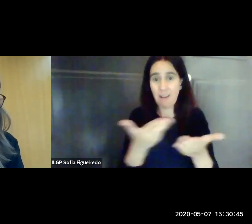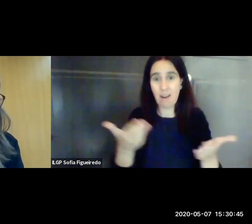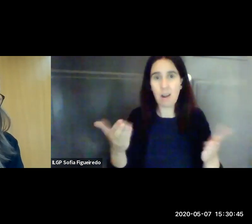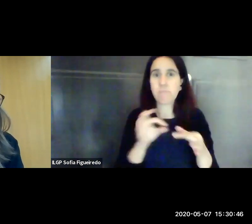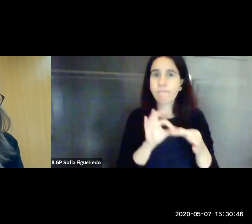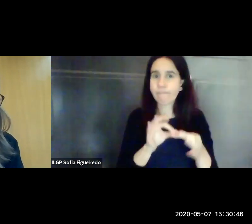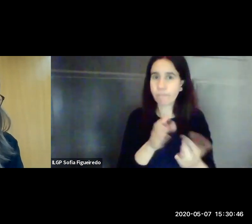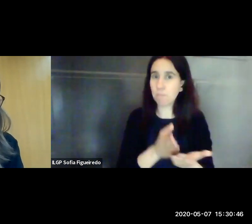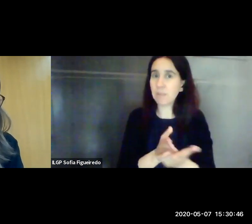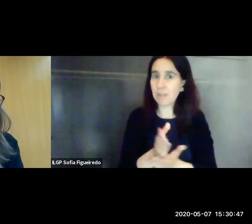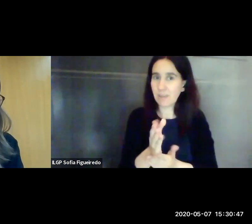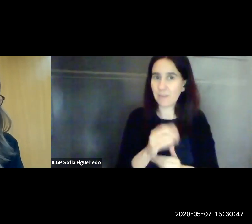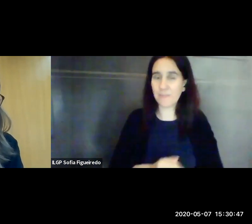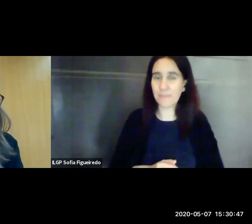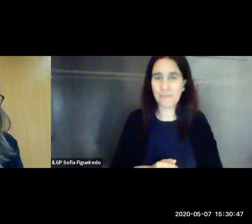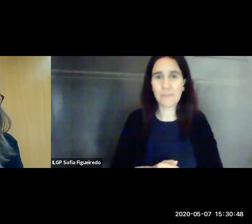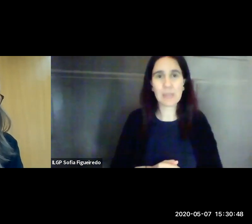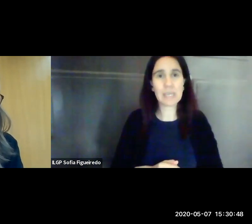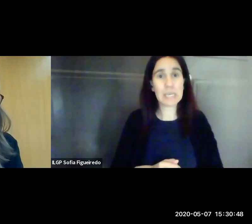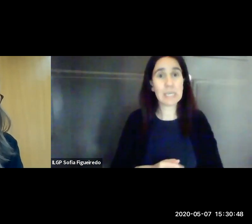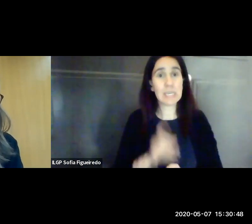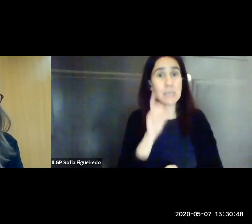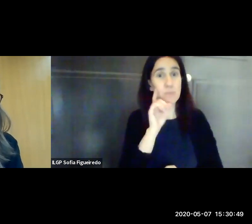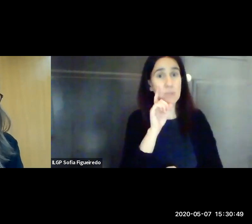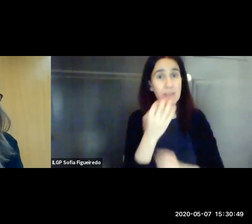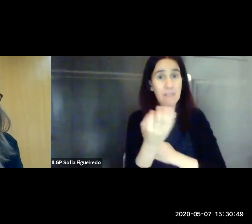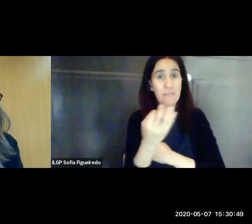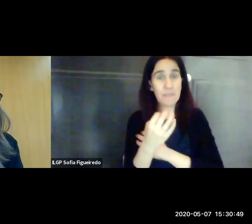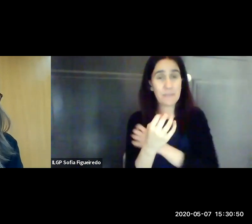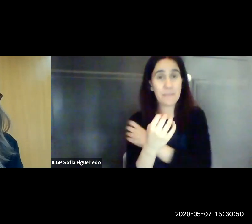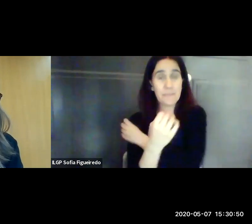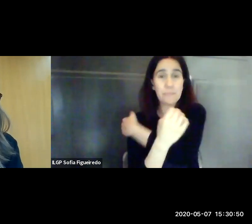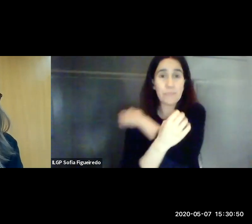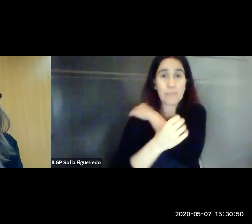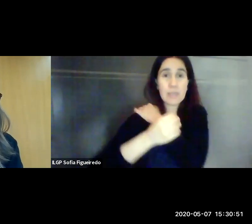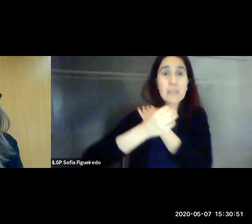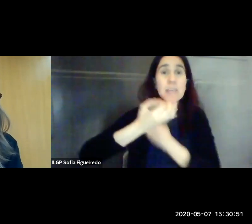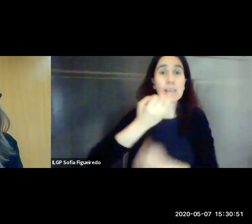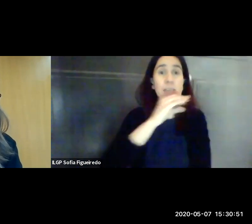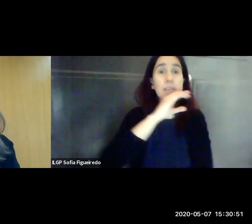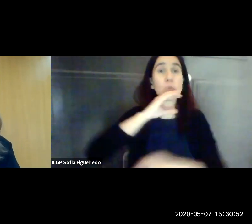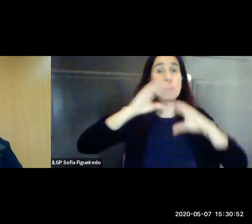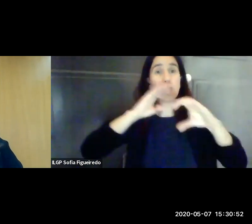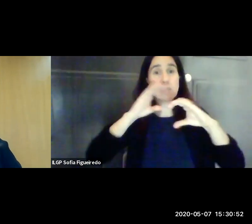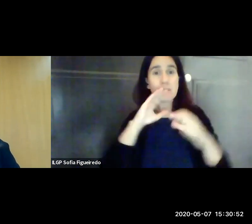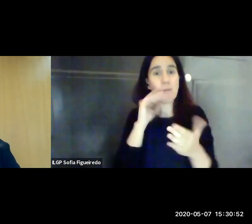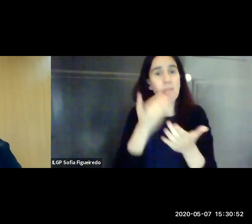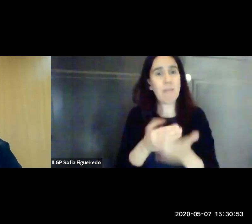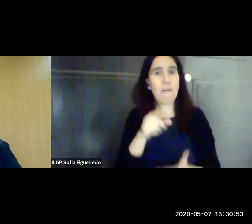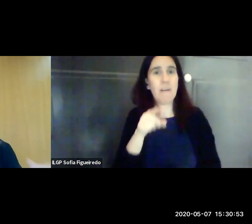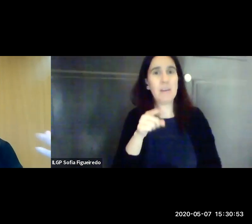coesão. E é importante que a comunicação sirva desta